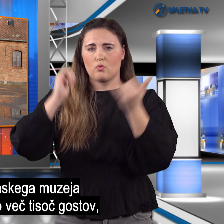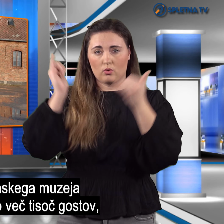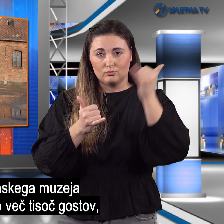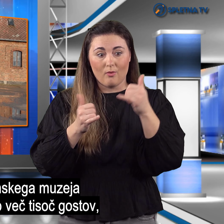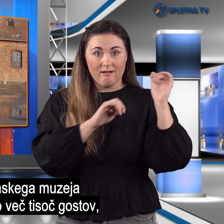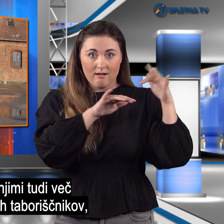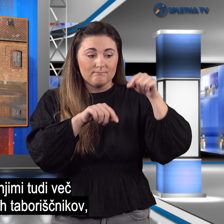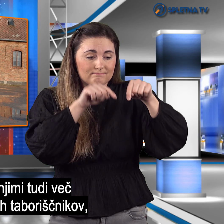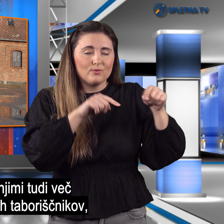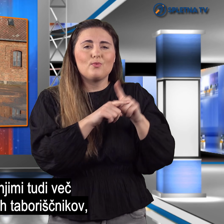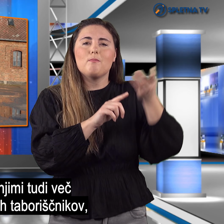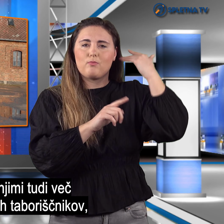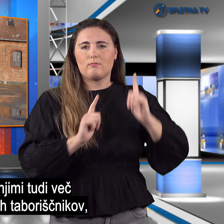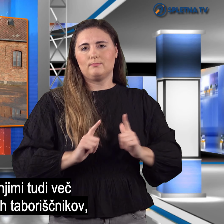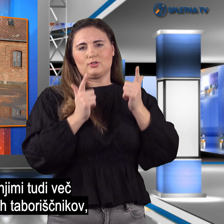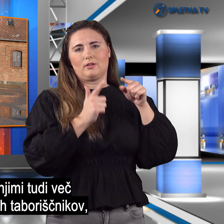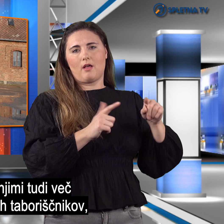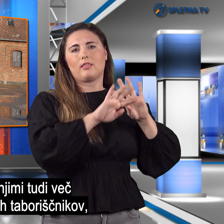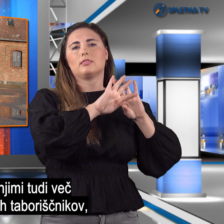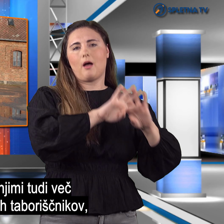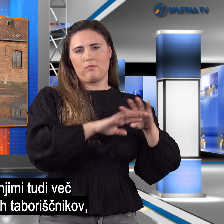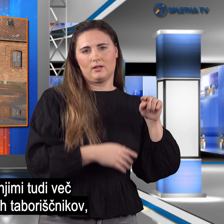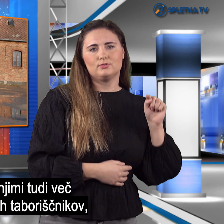nekdanjih taboriščnikov, poročajo tuje tiskovne agencije.